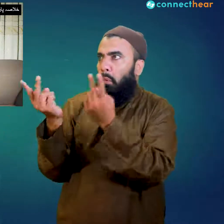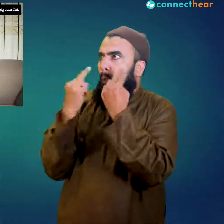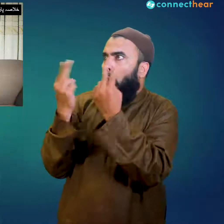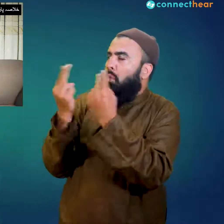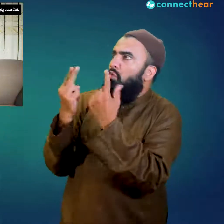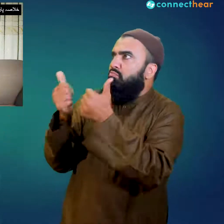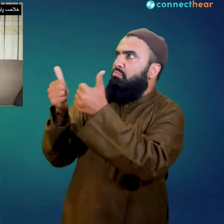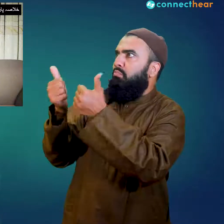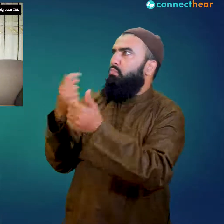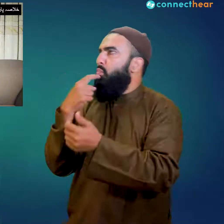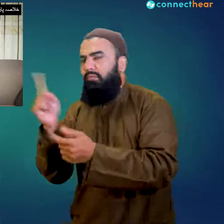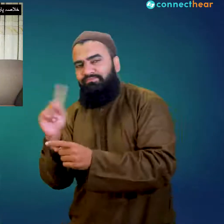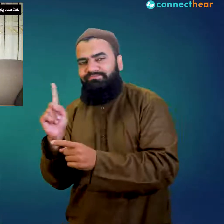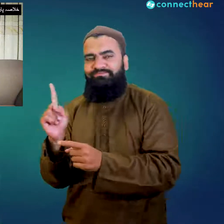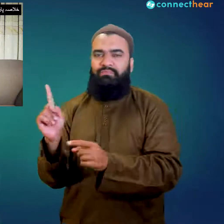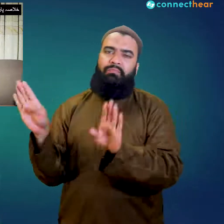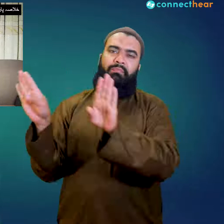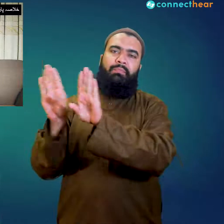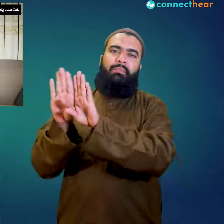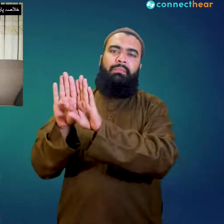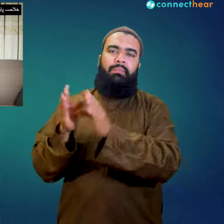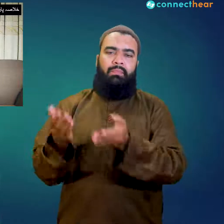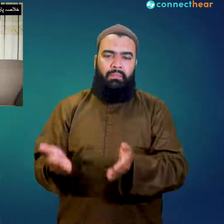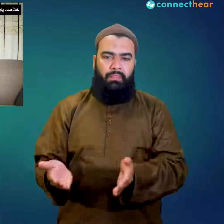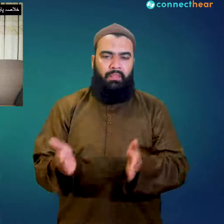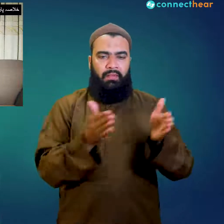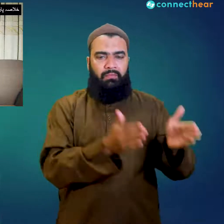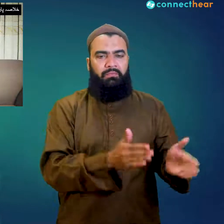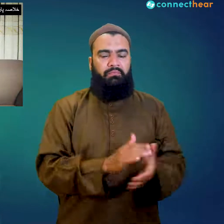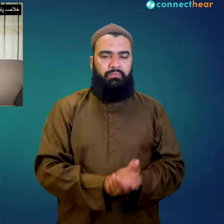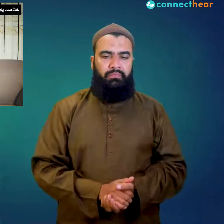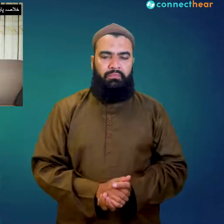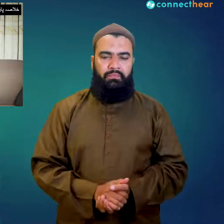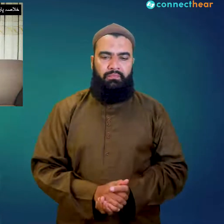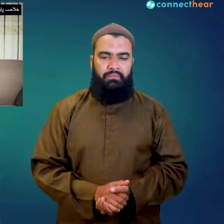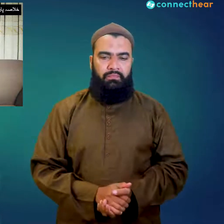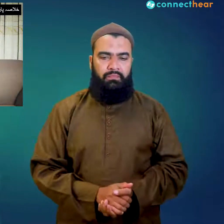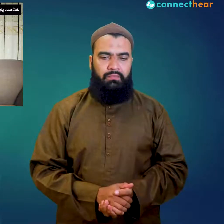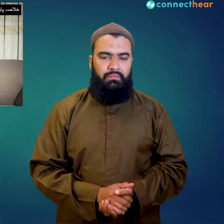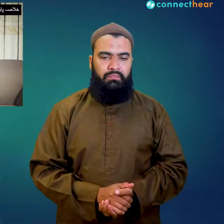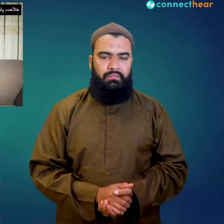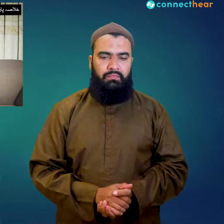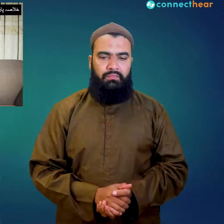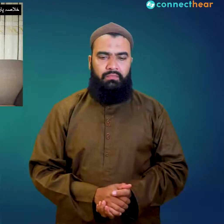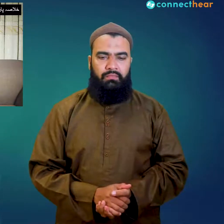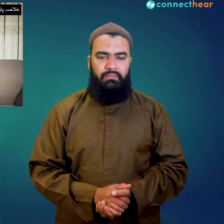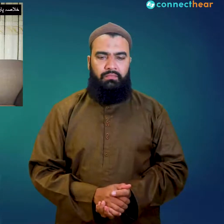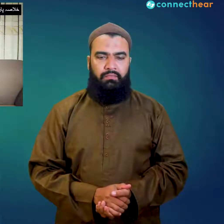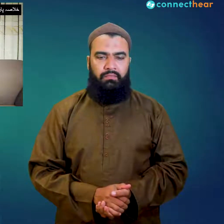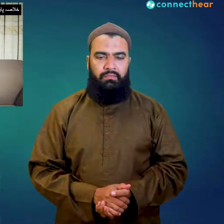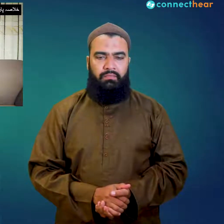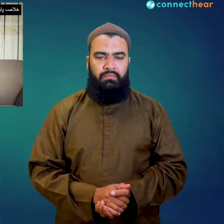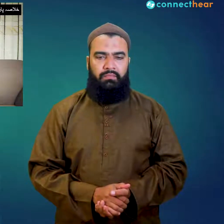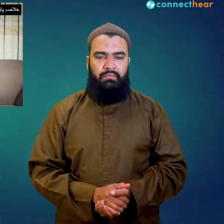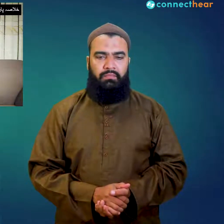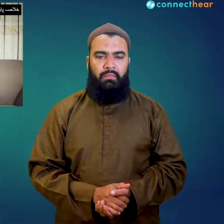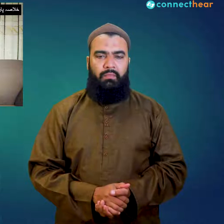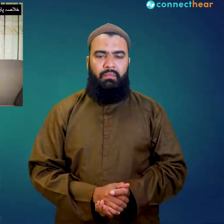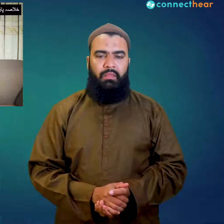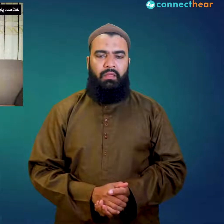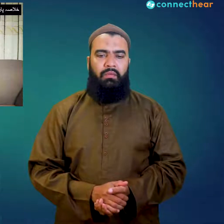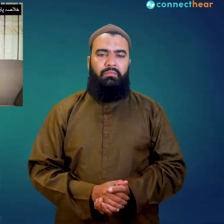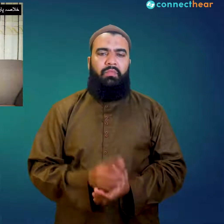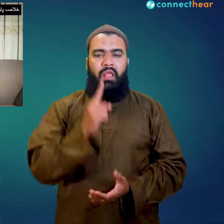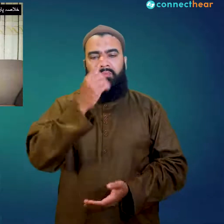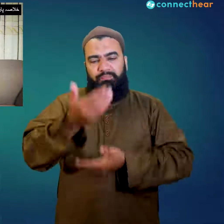رکوع نمبر 7، آیت نمبر 149، یا ایھا الذین آمنوا ان تطیعوا الذین